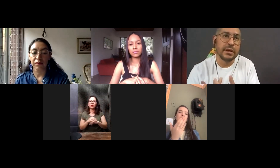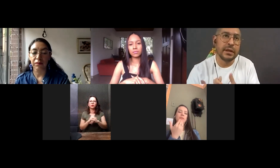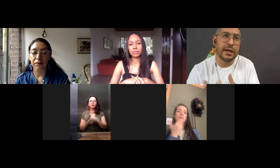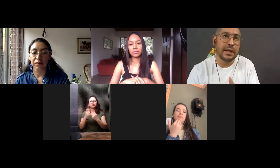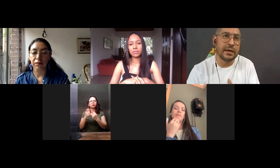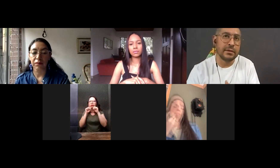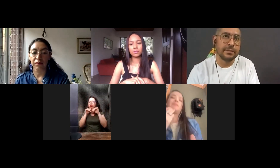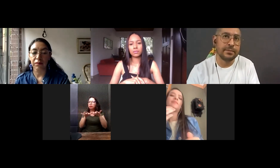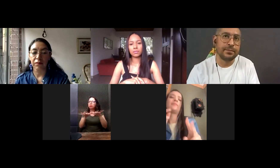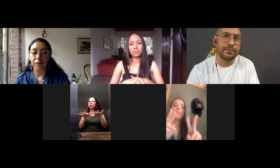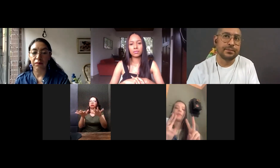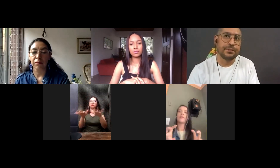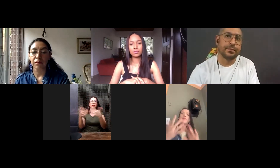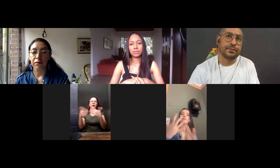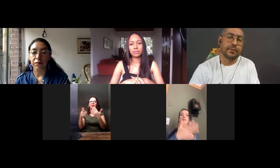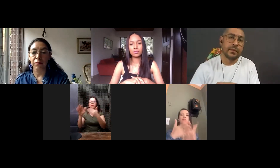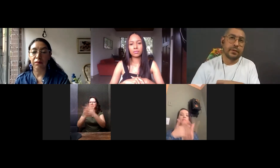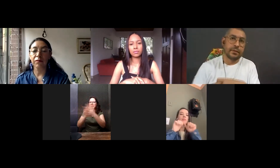difusión de la lengua.